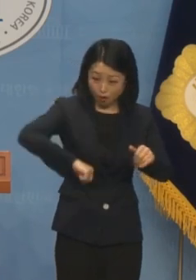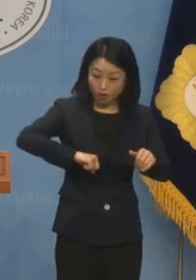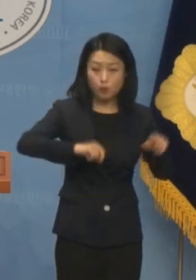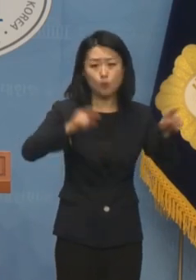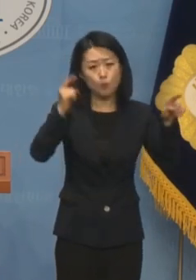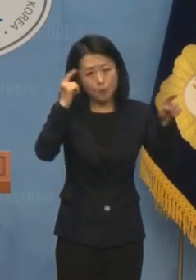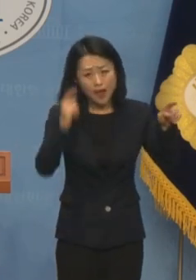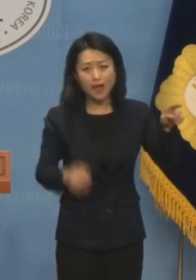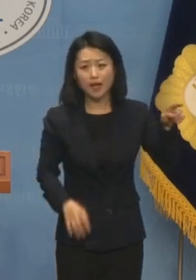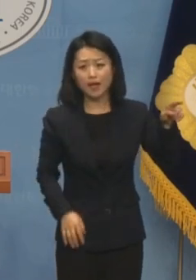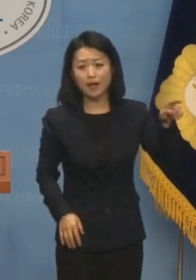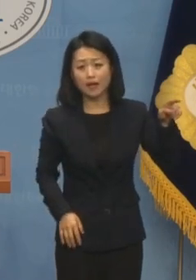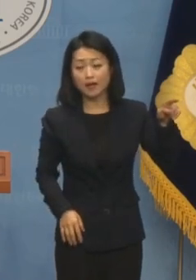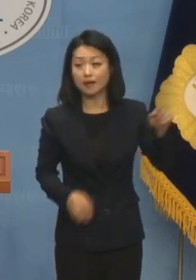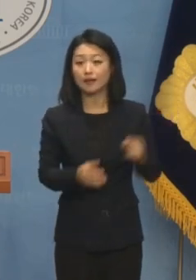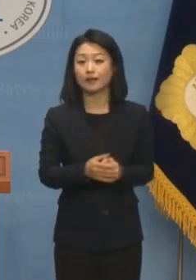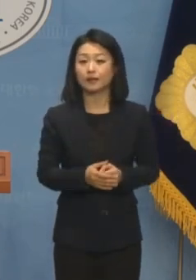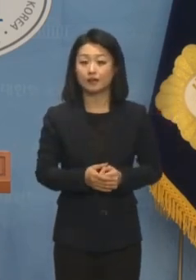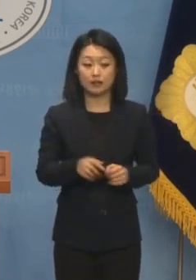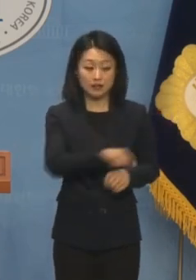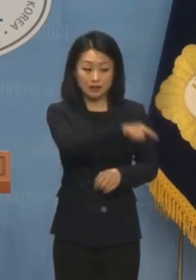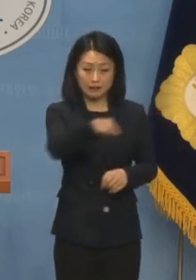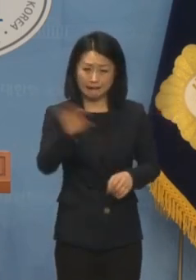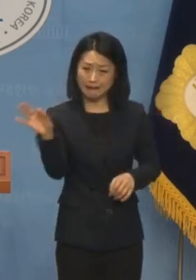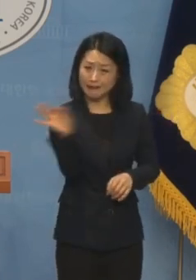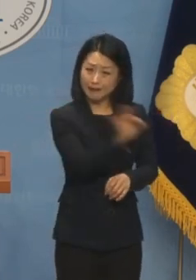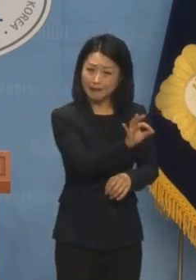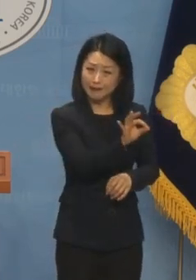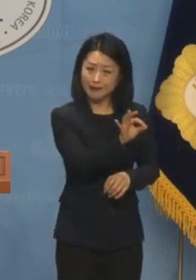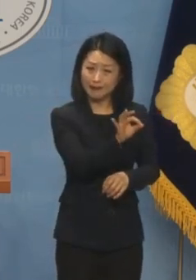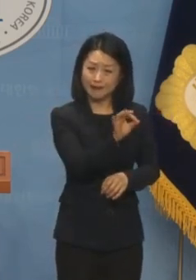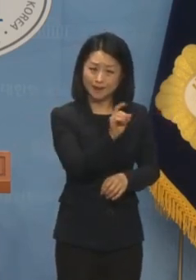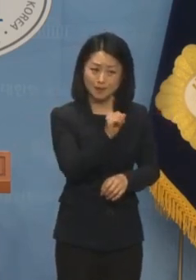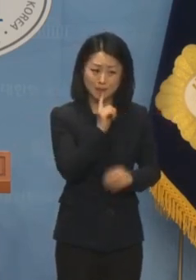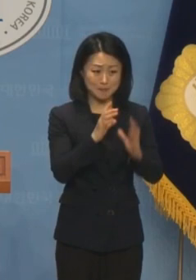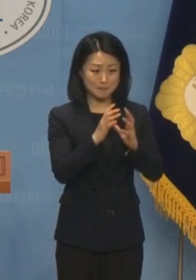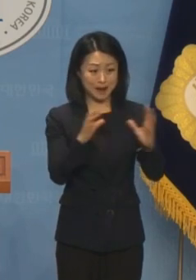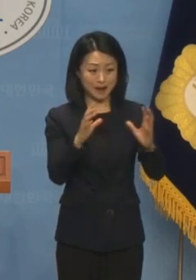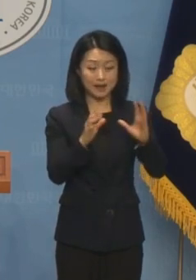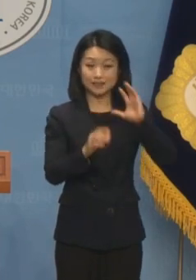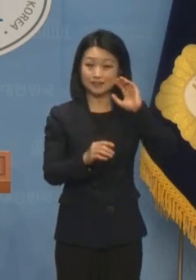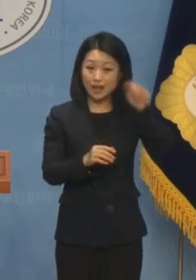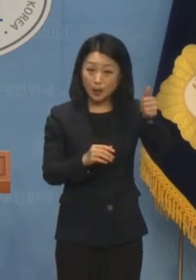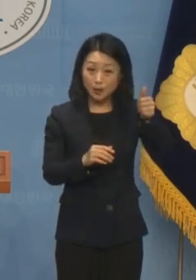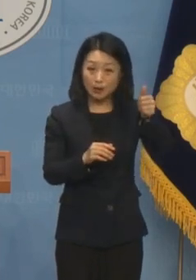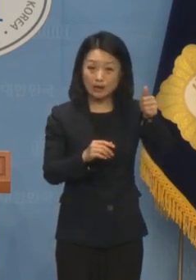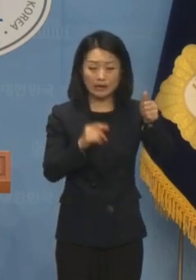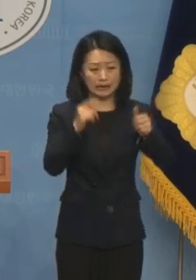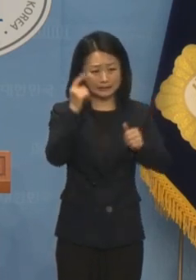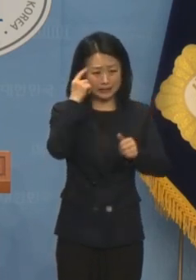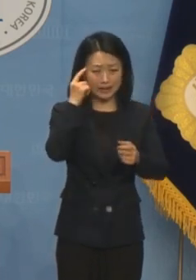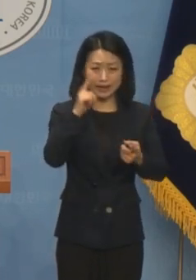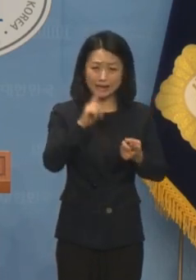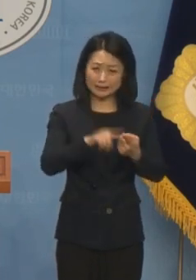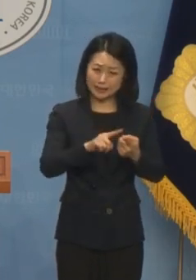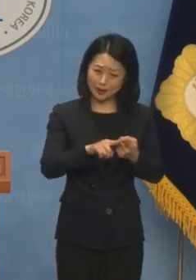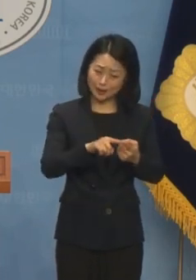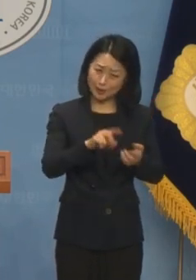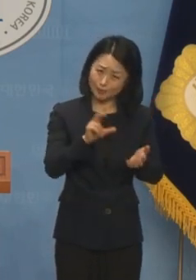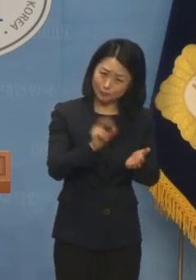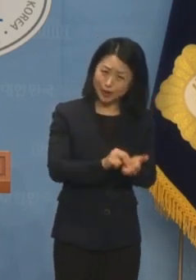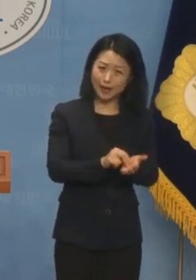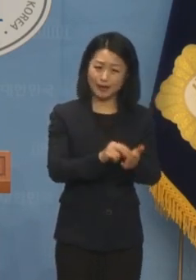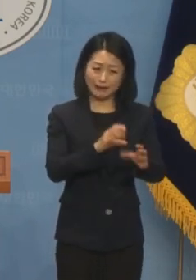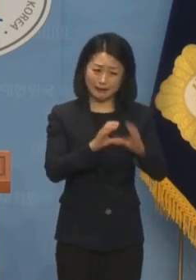생각입니까? 이들 인사가 거론되는 것만으로도 대통령의 안일한 상황 인식과 불변의